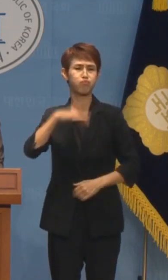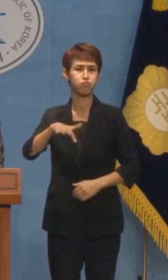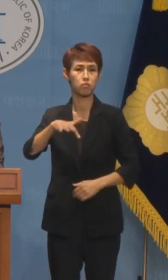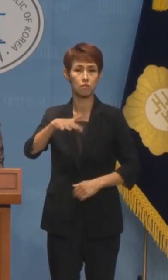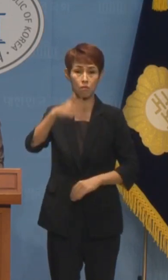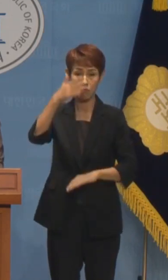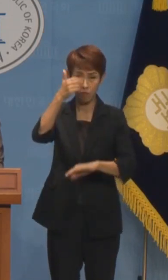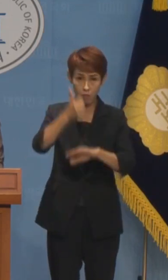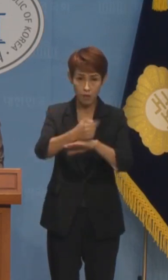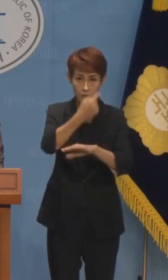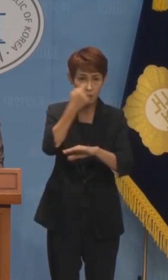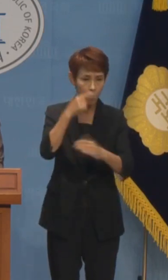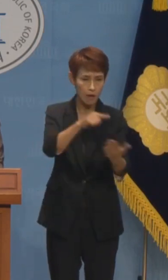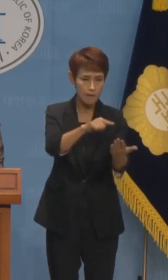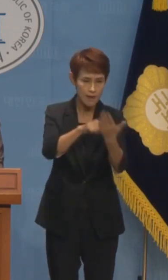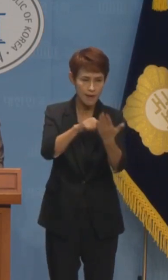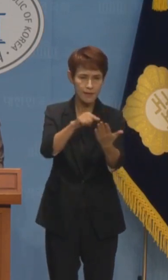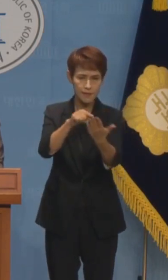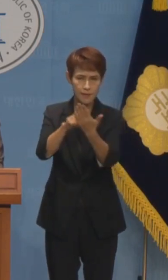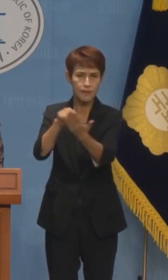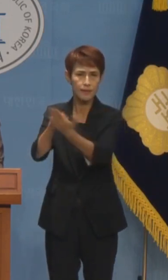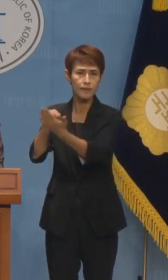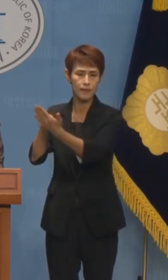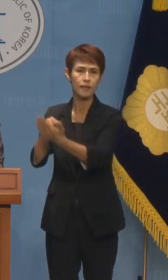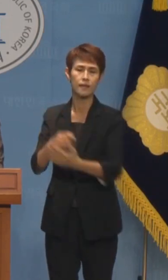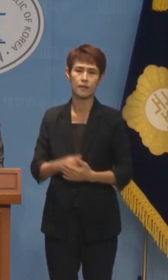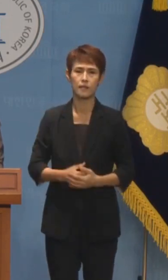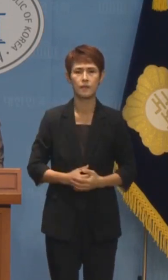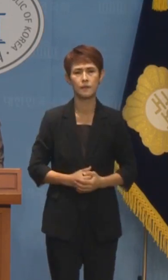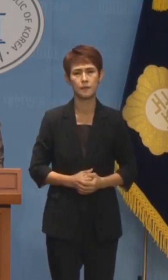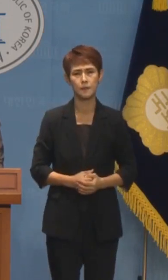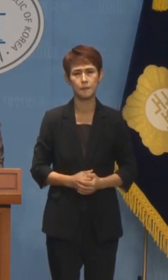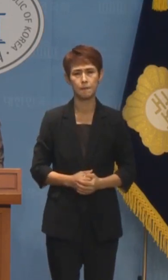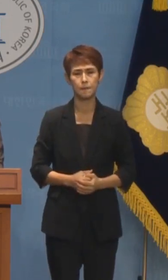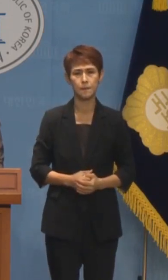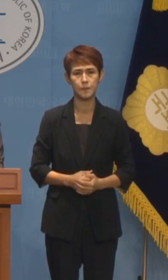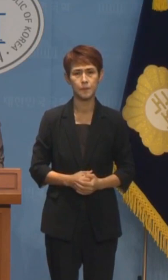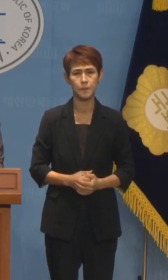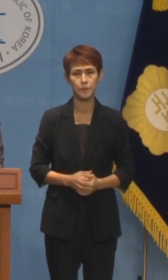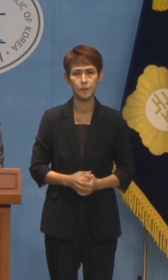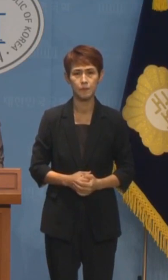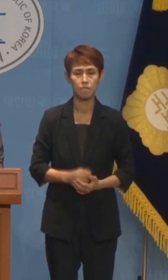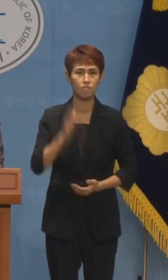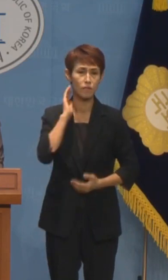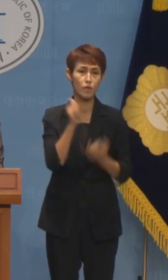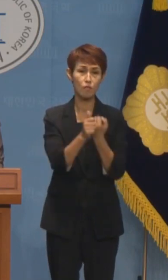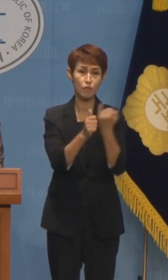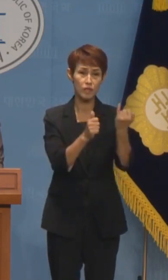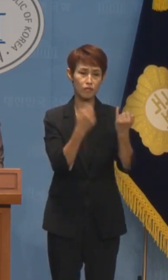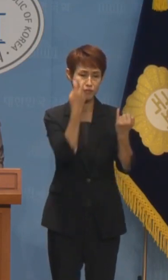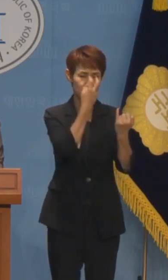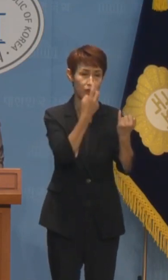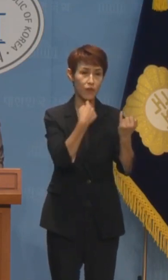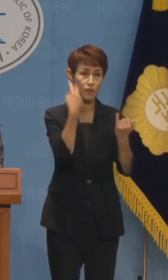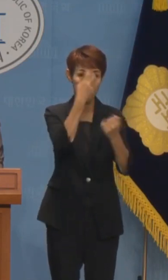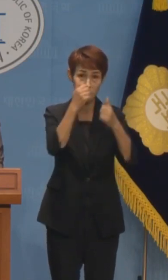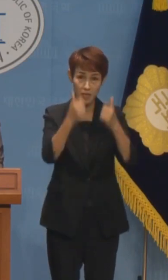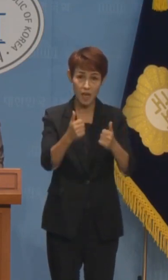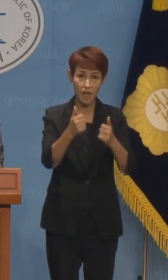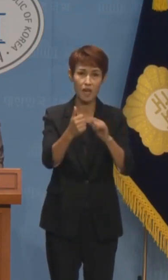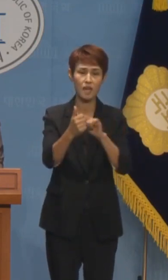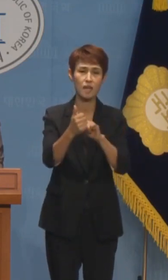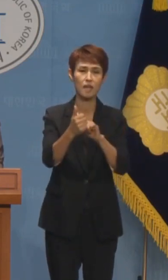증거한 속속들이 드러나고 있습니다 김건희 여사를 수사하던 검찰에는 인사